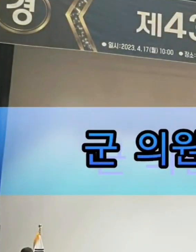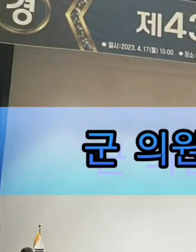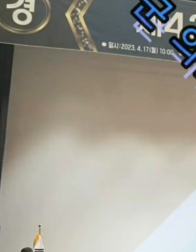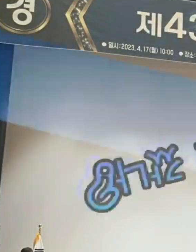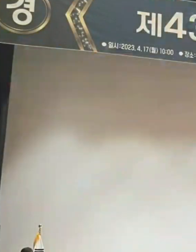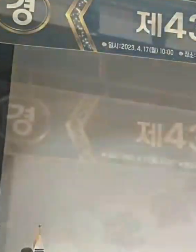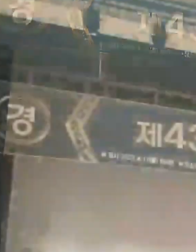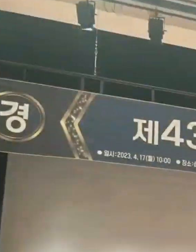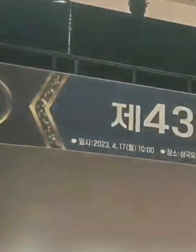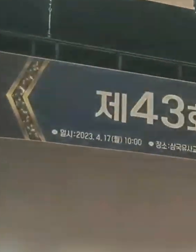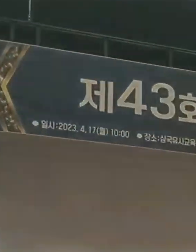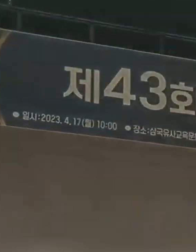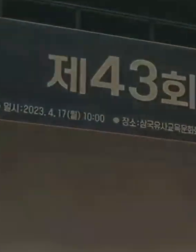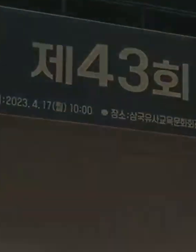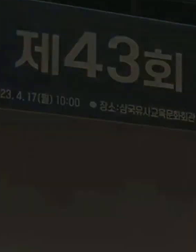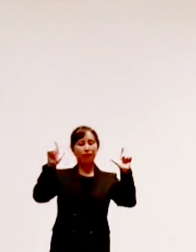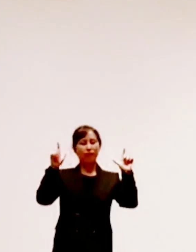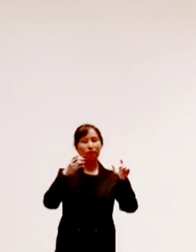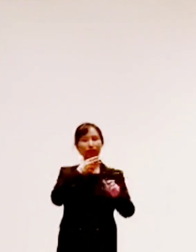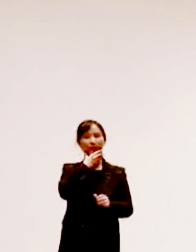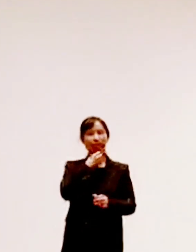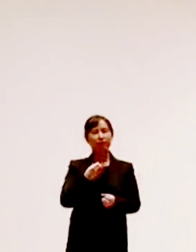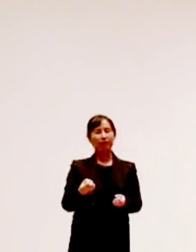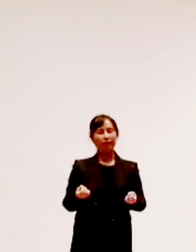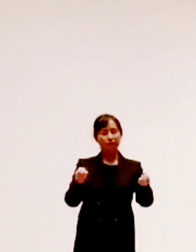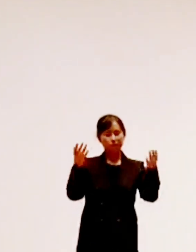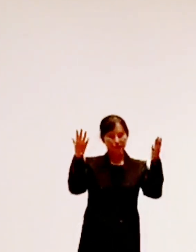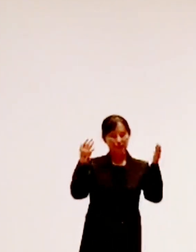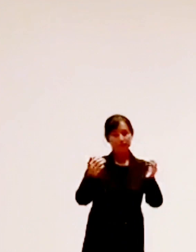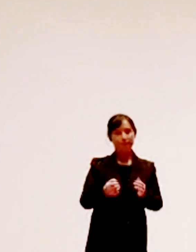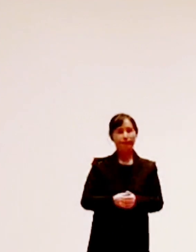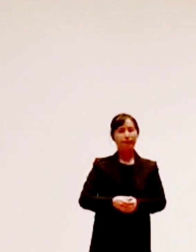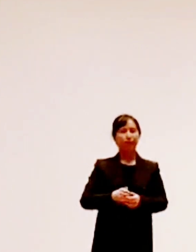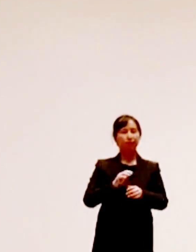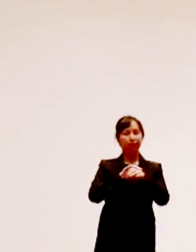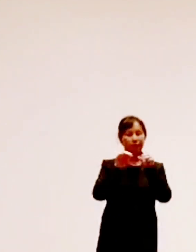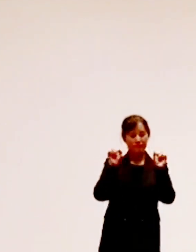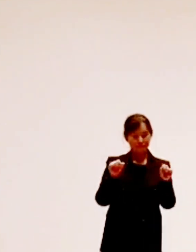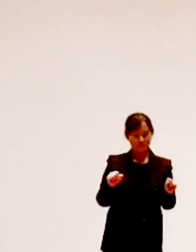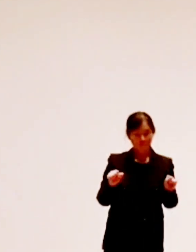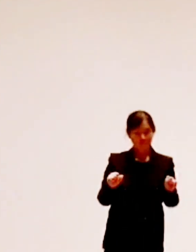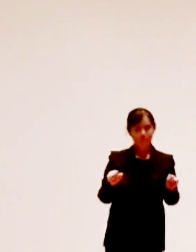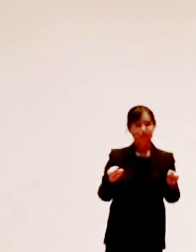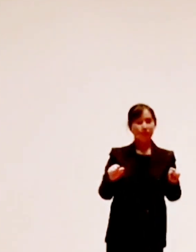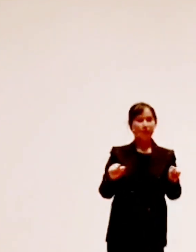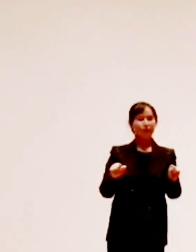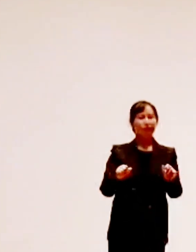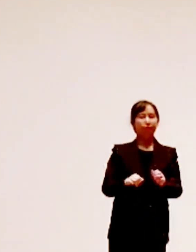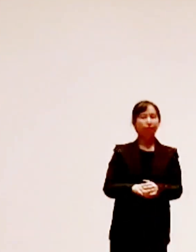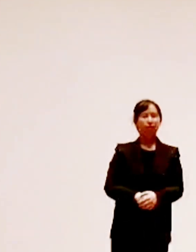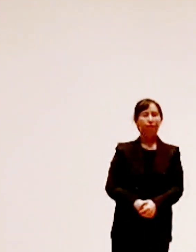제43회 본인권 장애인 날 행사를 축하드리겠습니다. 김일근 인사드리겠습니다.